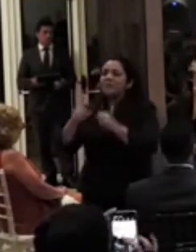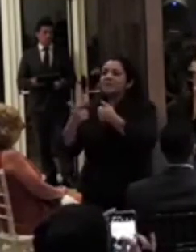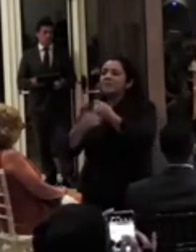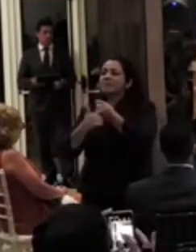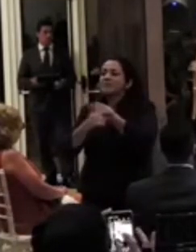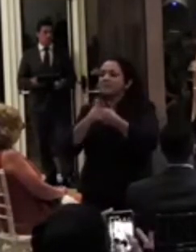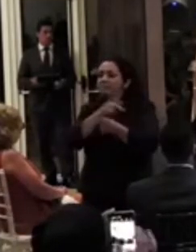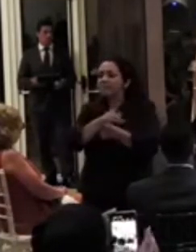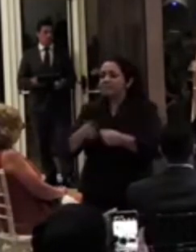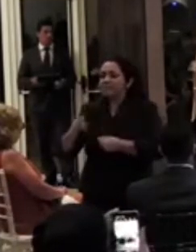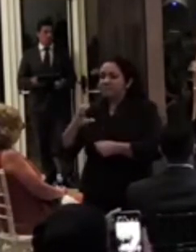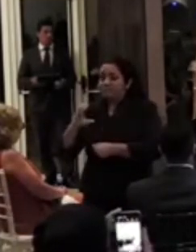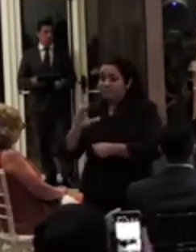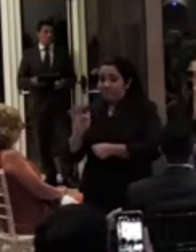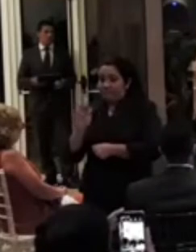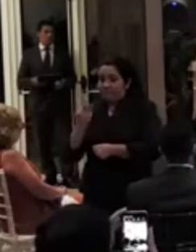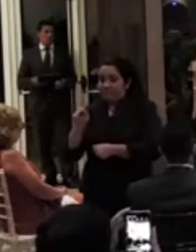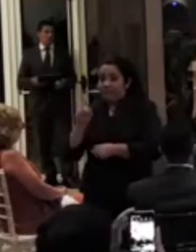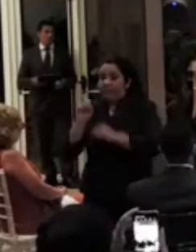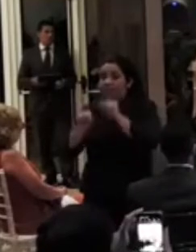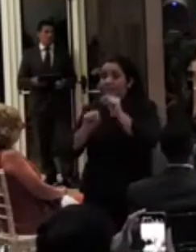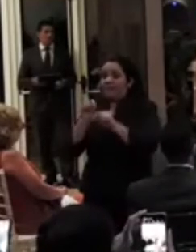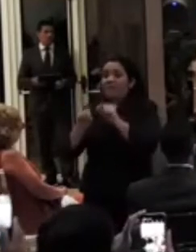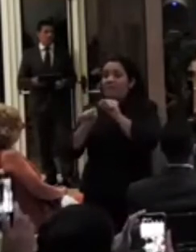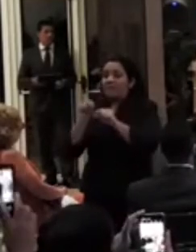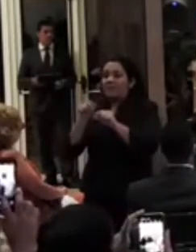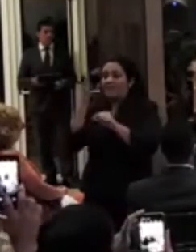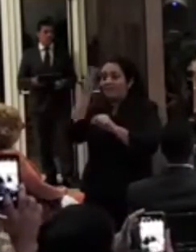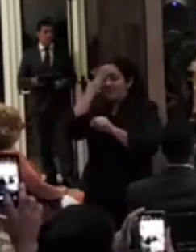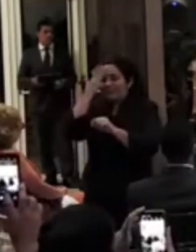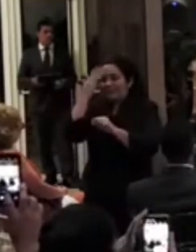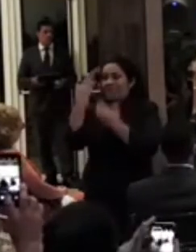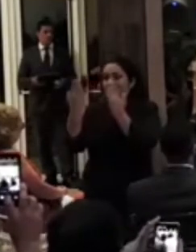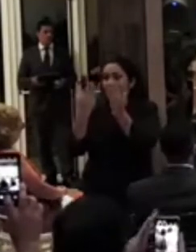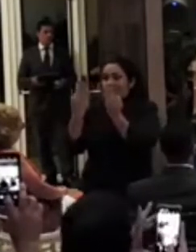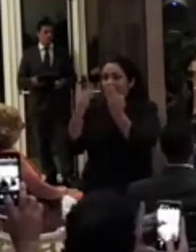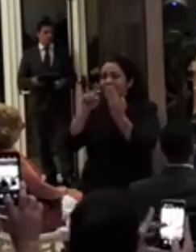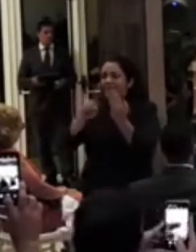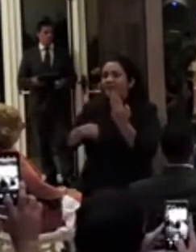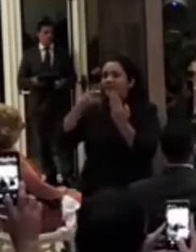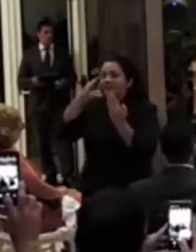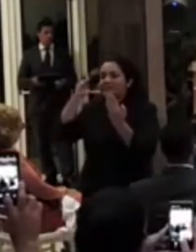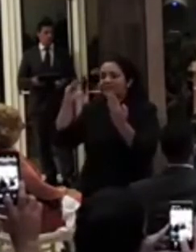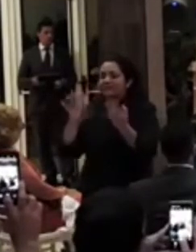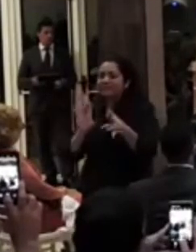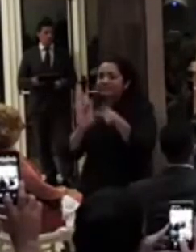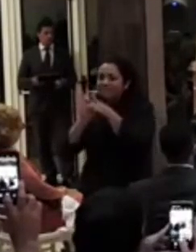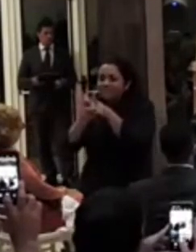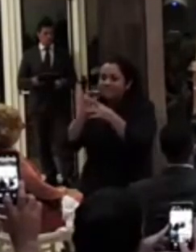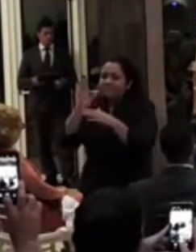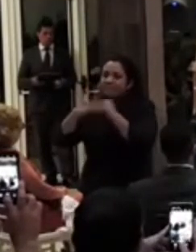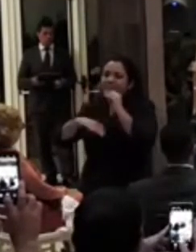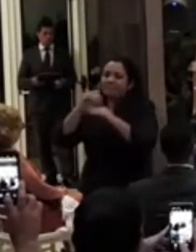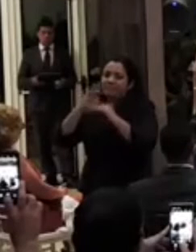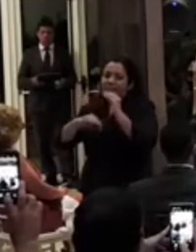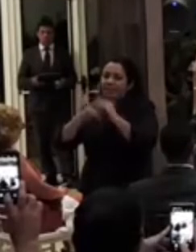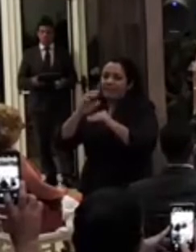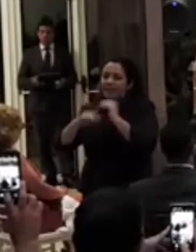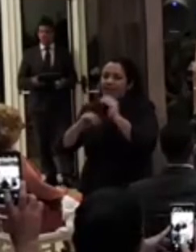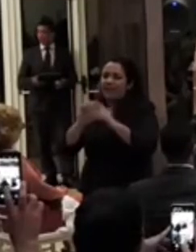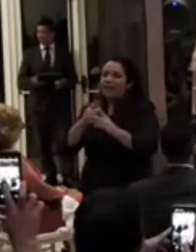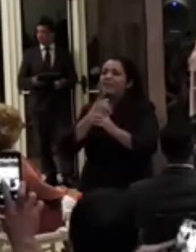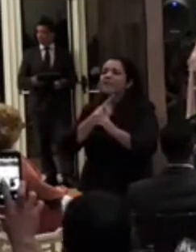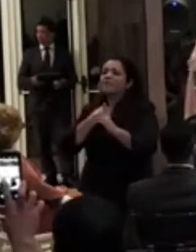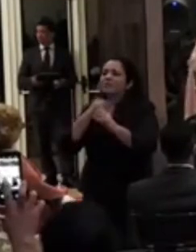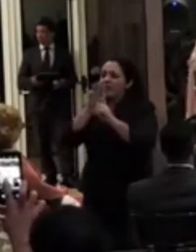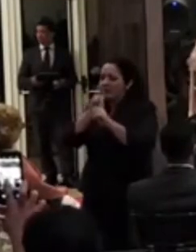CFP é olhar para a psicologia enquanto ciência e profissão, para além dos desejos e